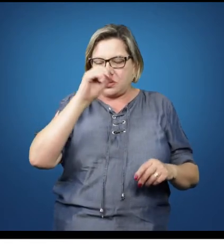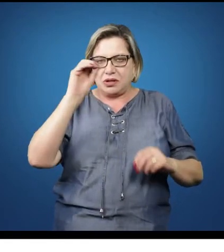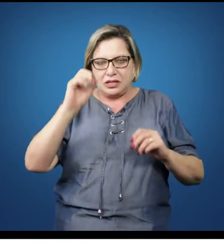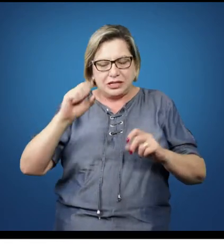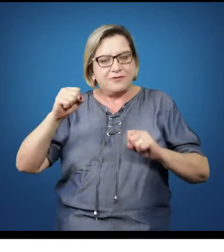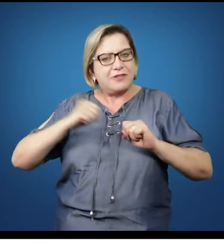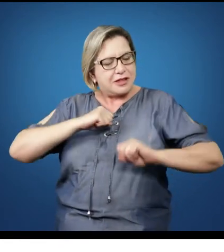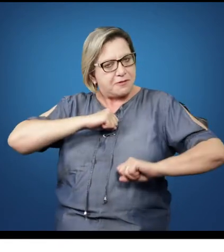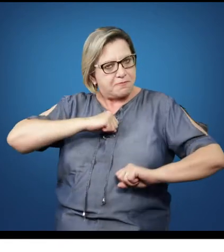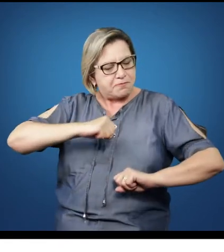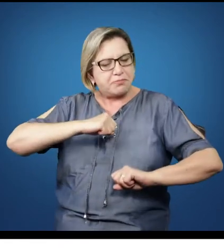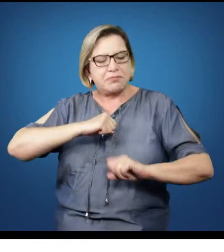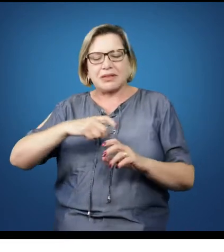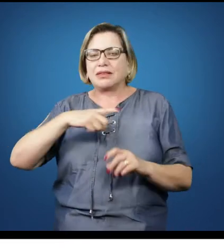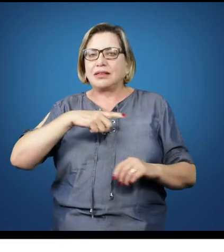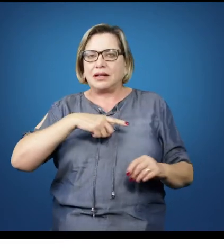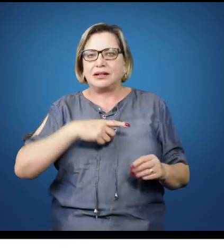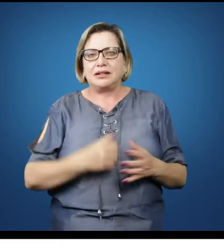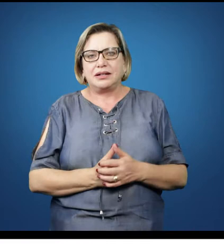resistência.